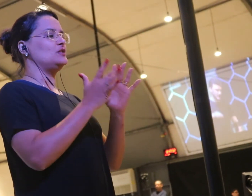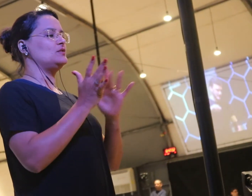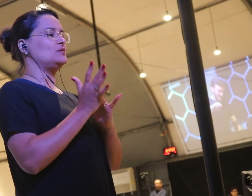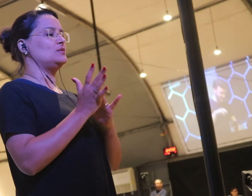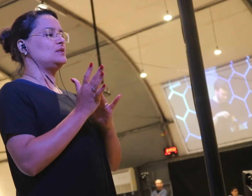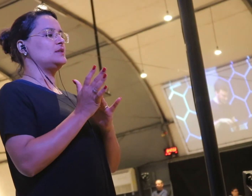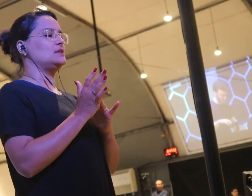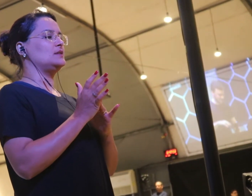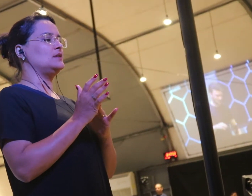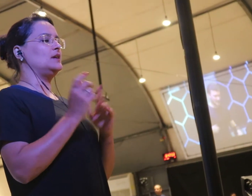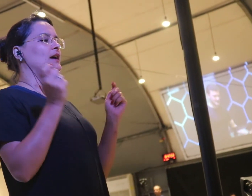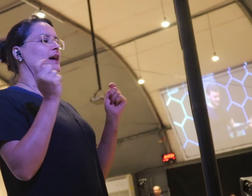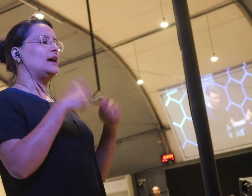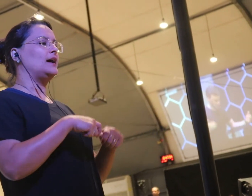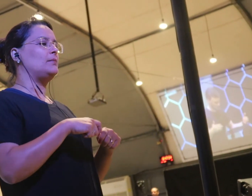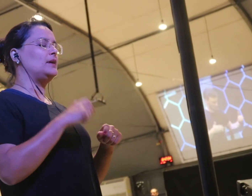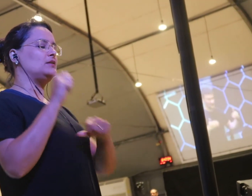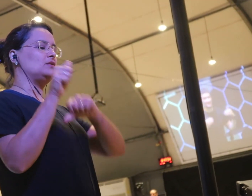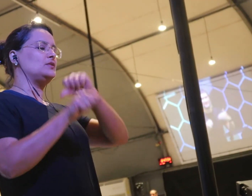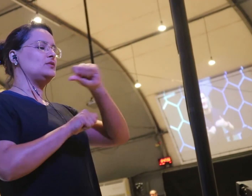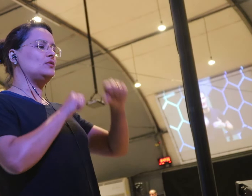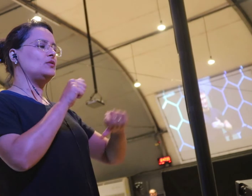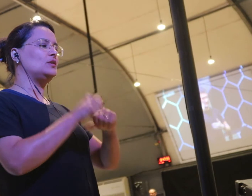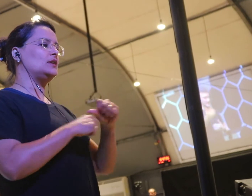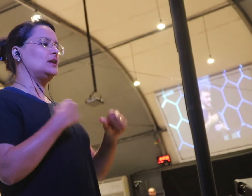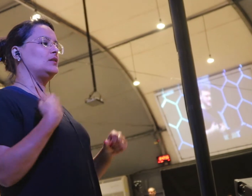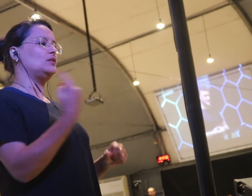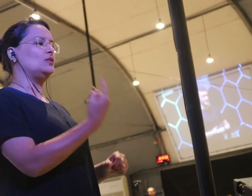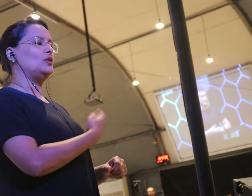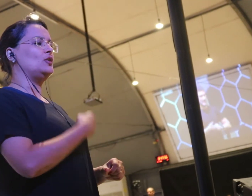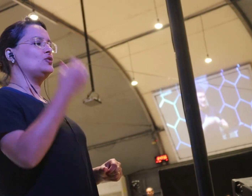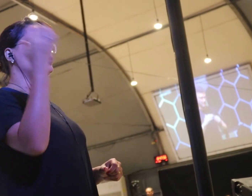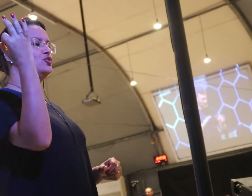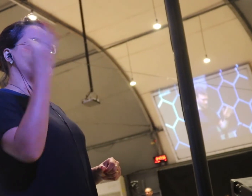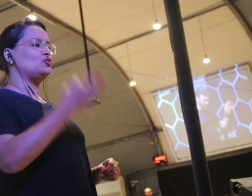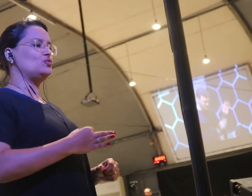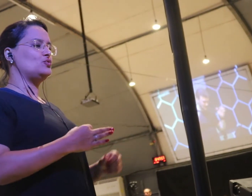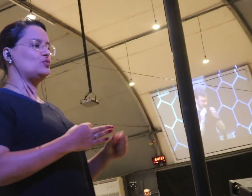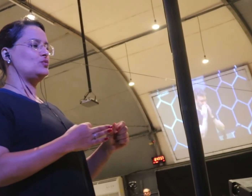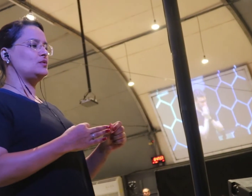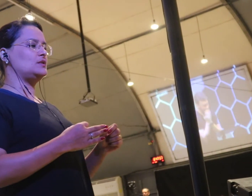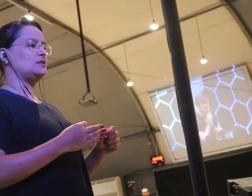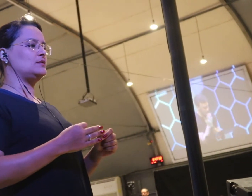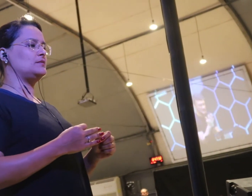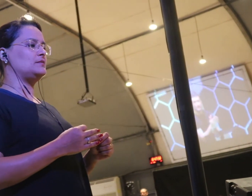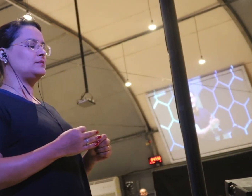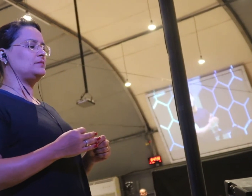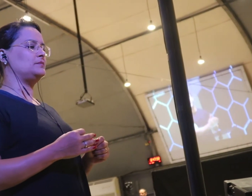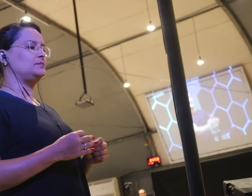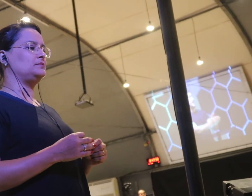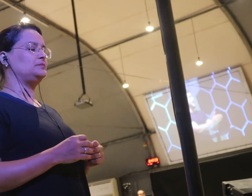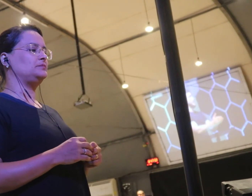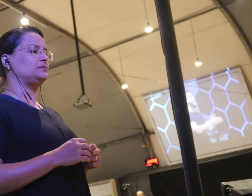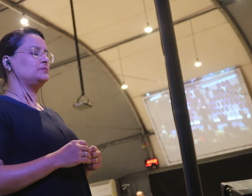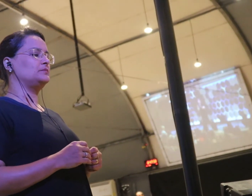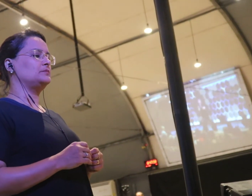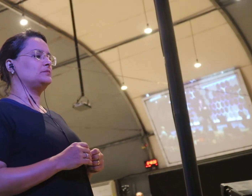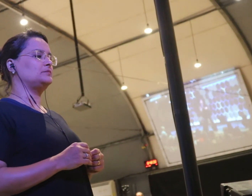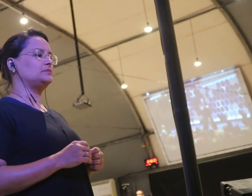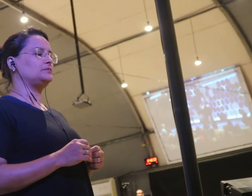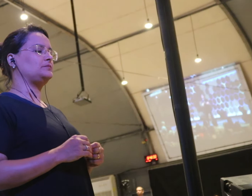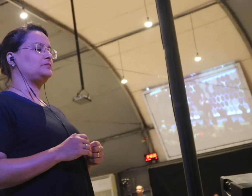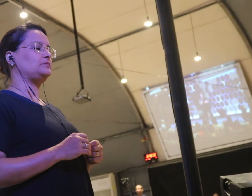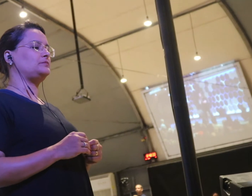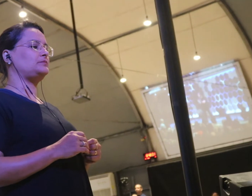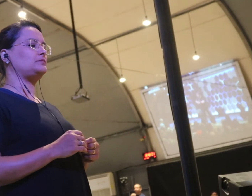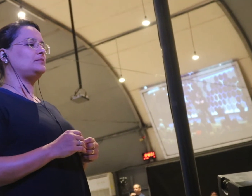Jesus é capaz de tornar a gente justo pela fé que a gente tem nele. Ele pagou o preço da nossa liberdade com o seu sangue. E o que é legal é